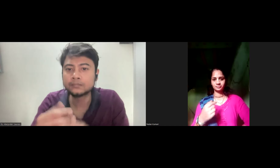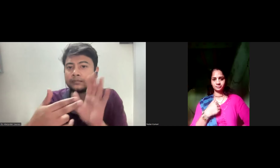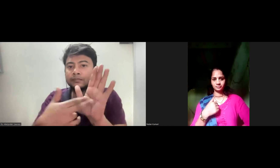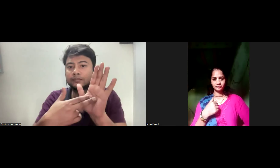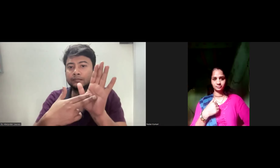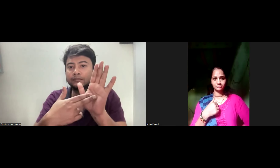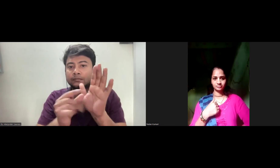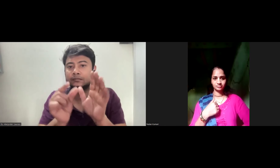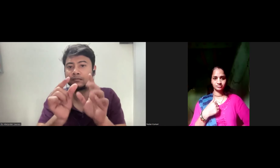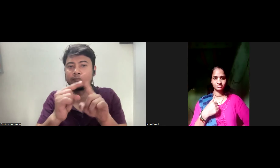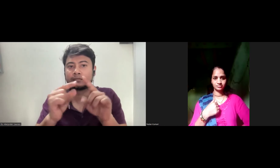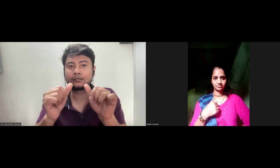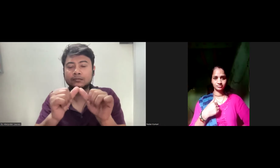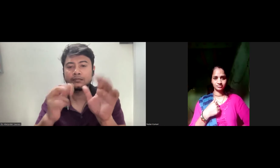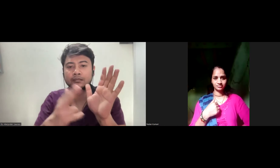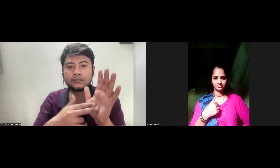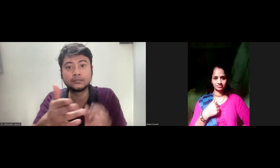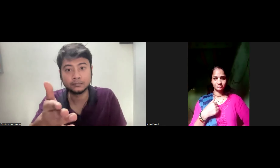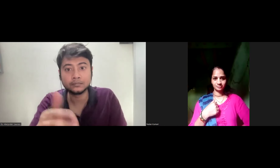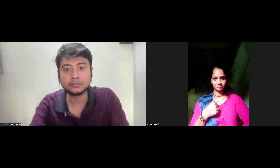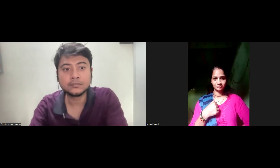What happened, sorry?